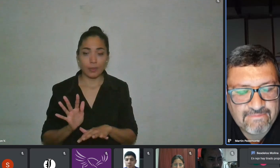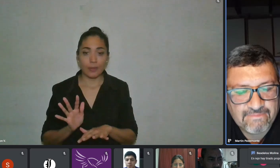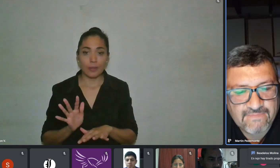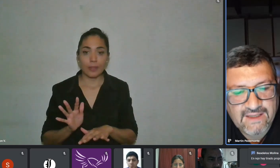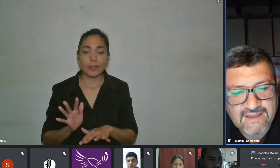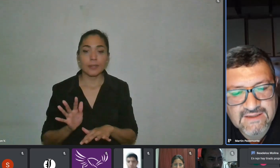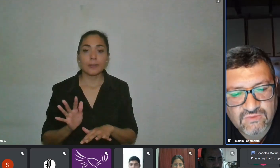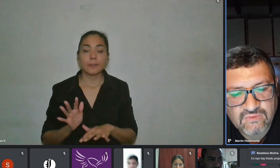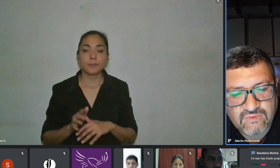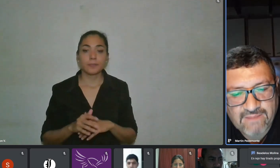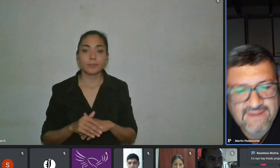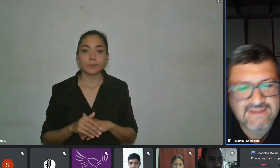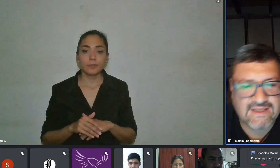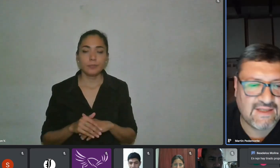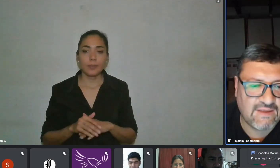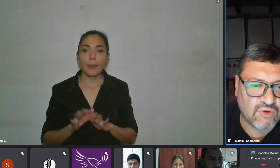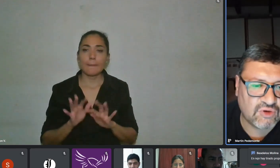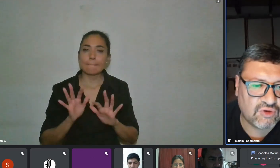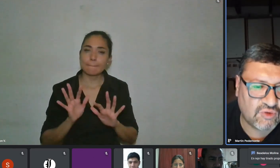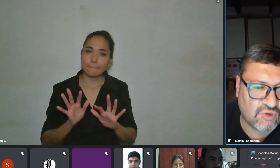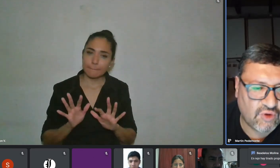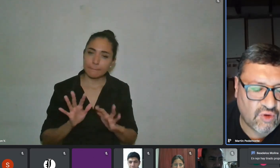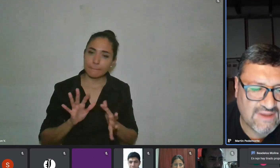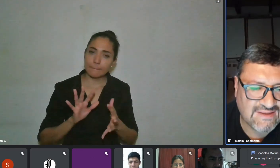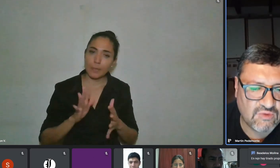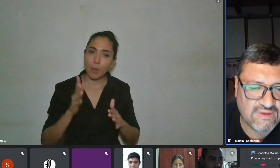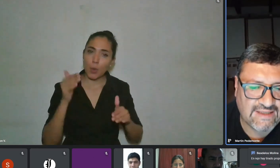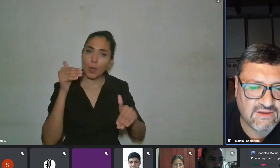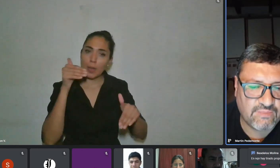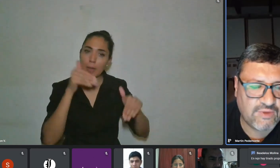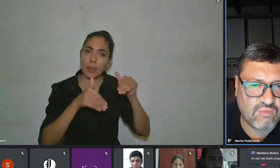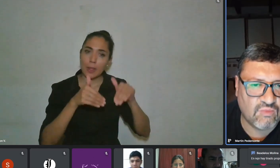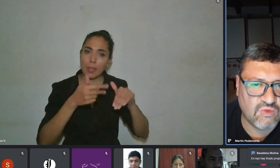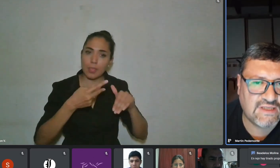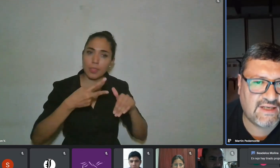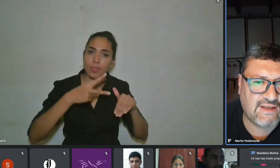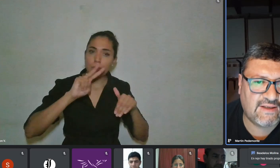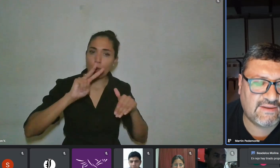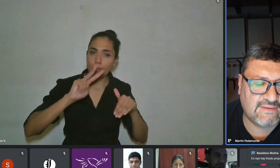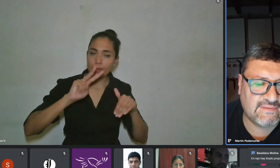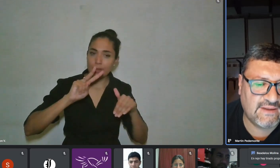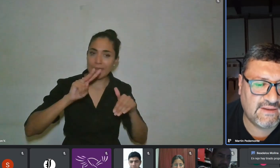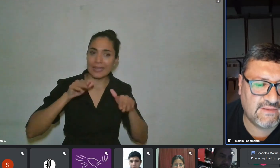que es una especie de voto doble simultáneo, pero